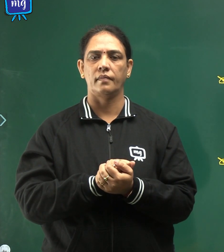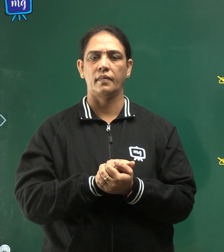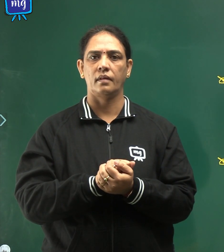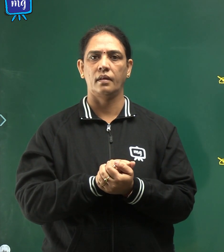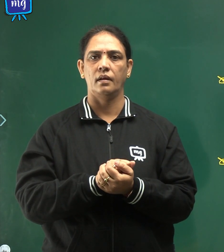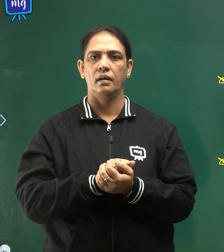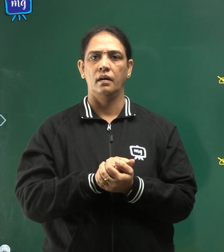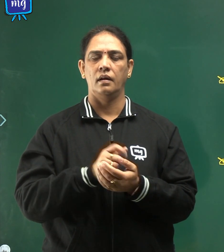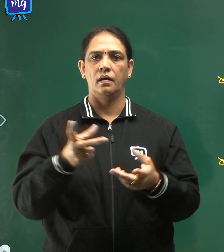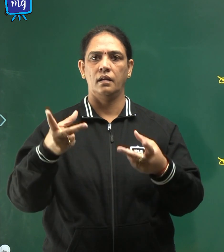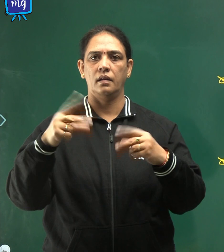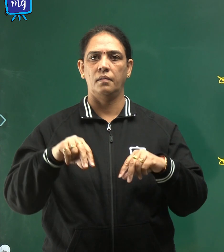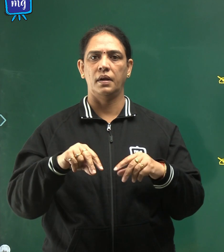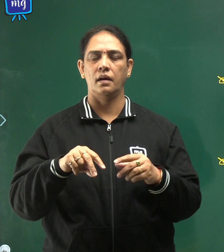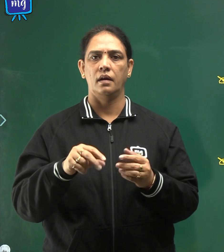निम्न आंकड़ों का